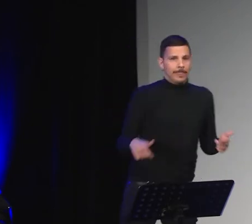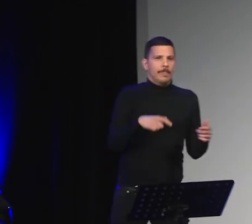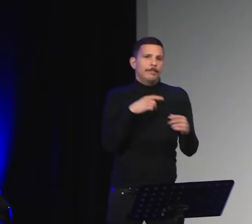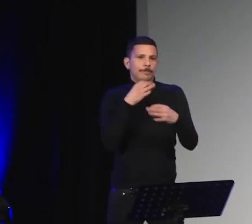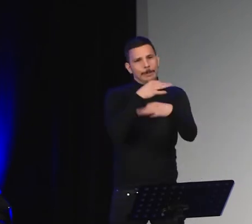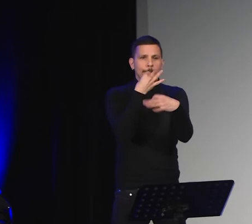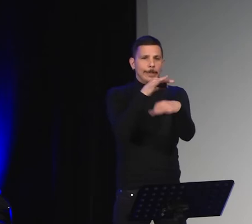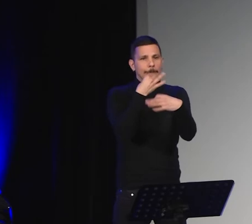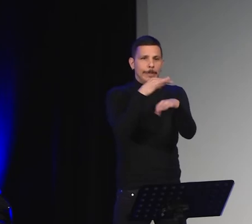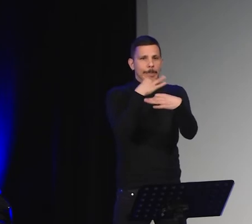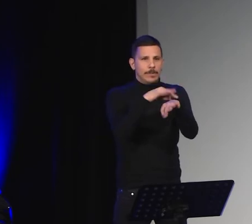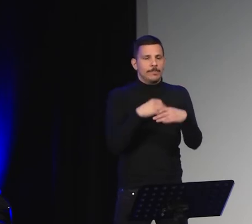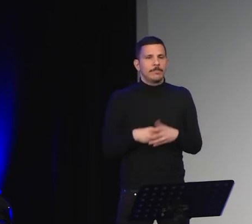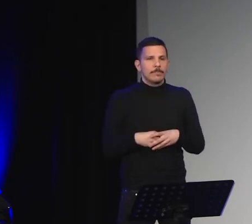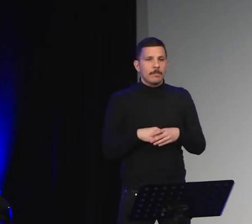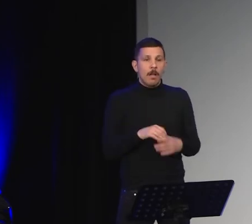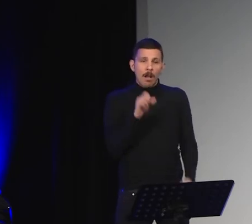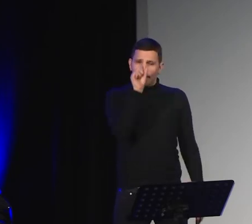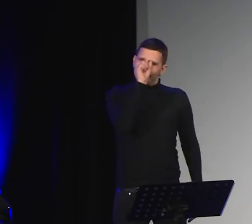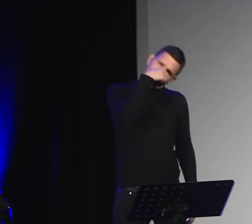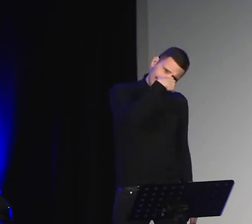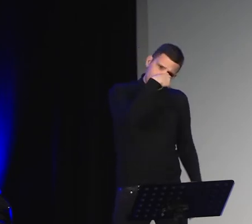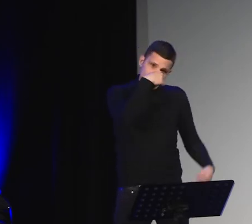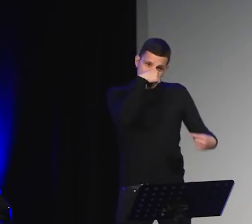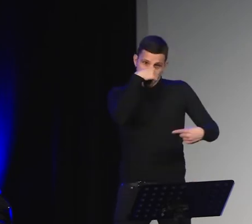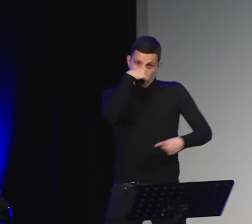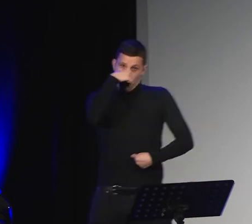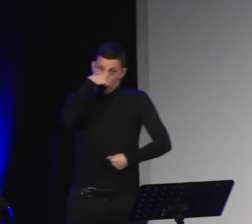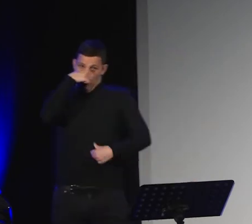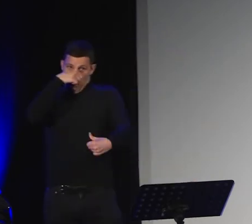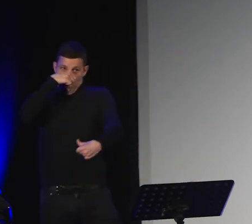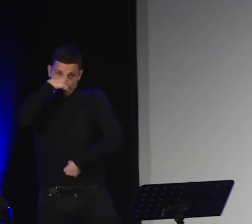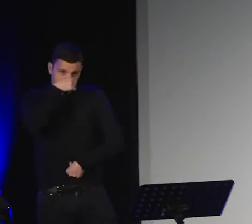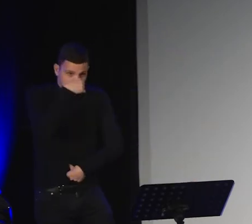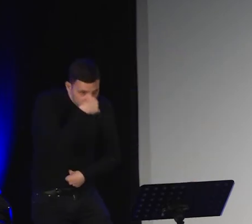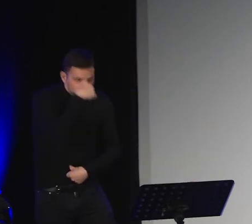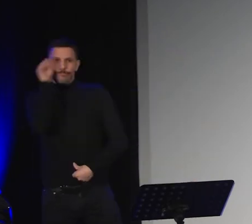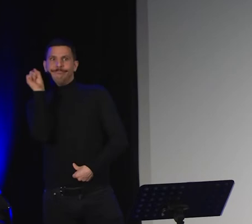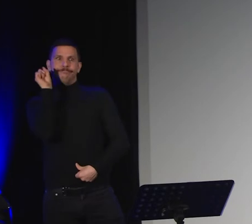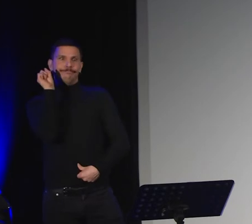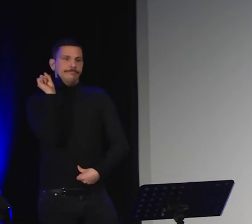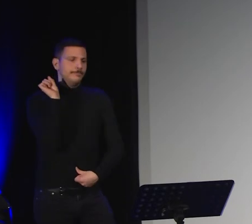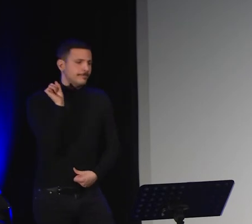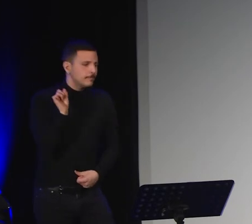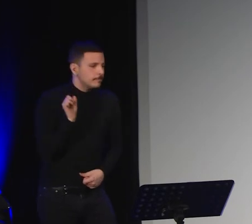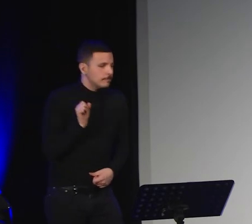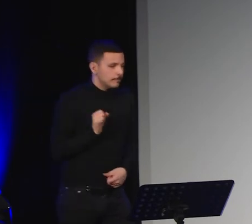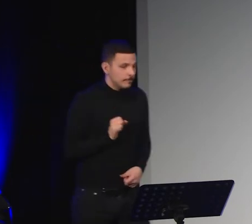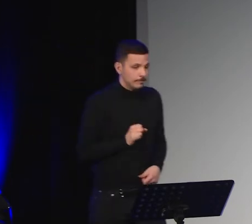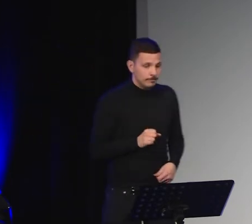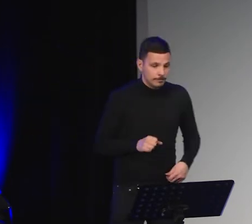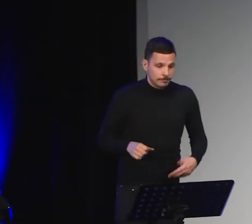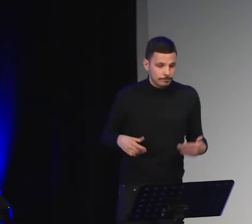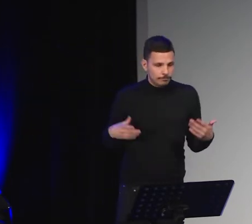disait « je prie ». Il partageait des images sur la page de Salim, des sortes de papillons, des lézards, il envoyait de